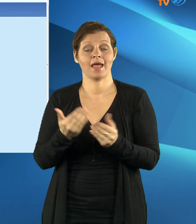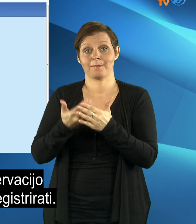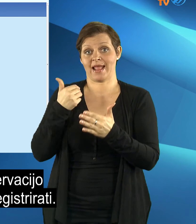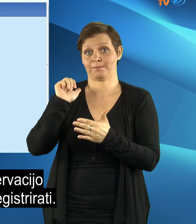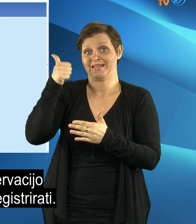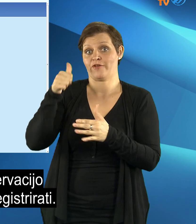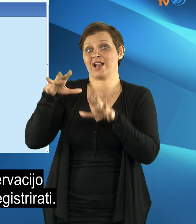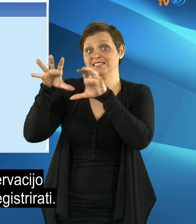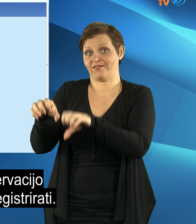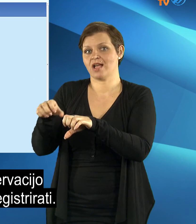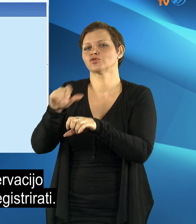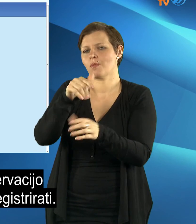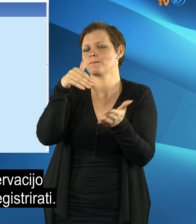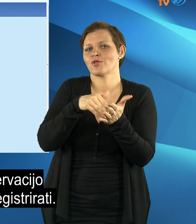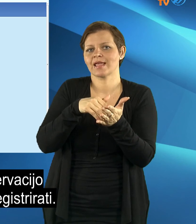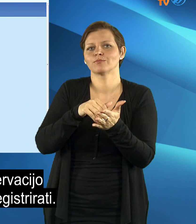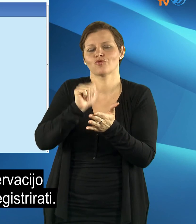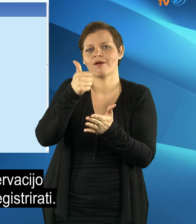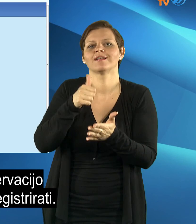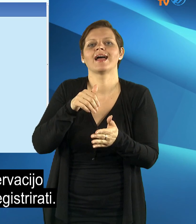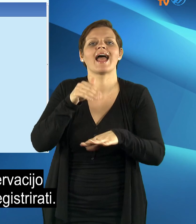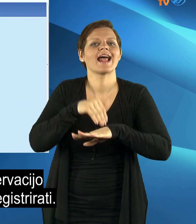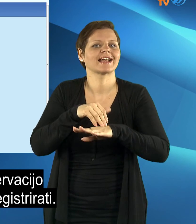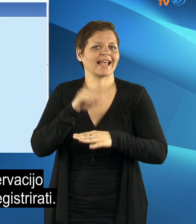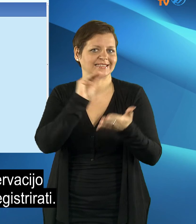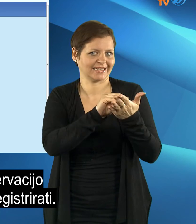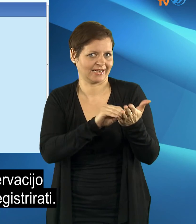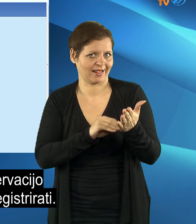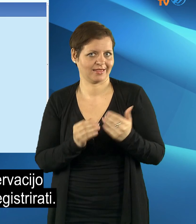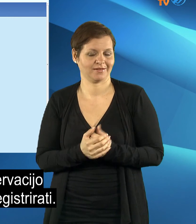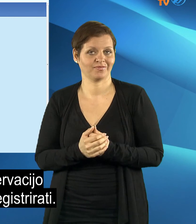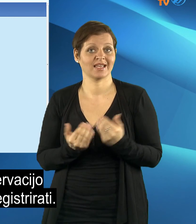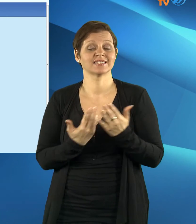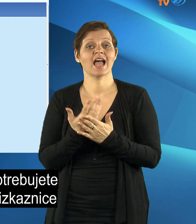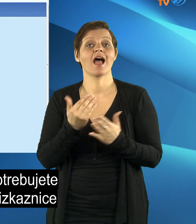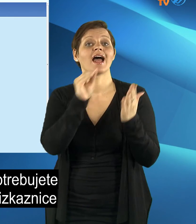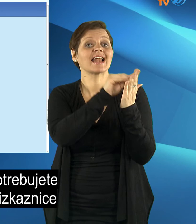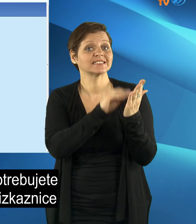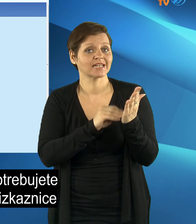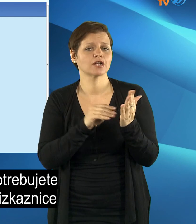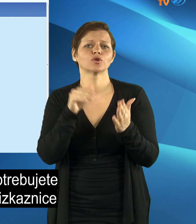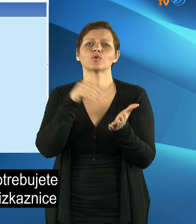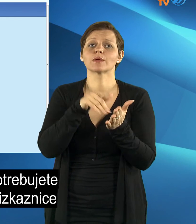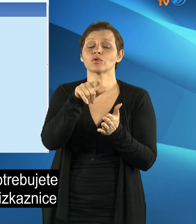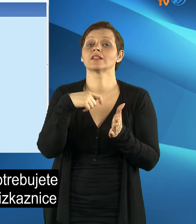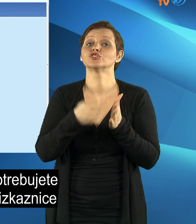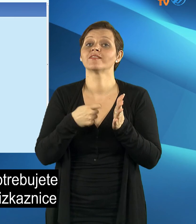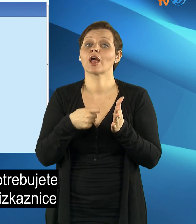Pred prvo rezervacijo se je potrebno registrirati. Za registracijo potrebujete